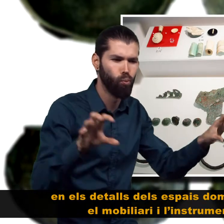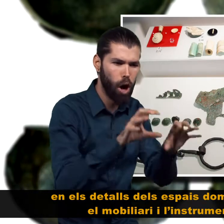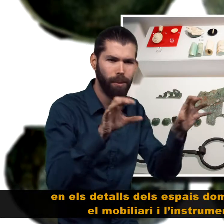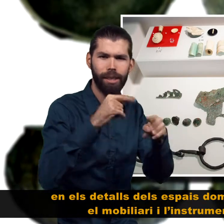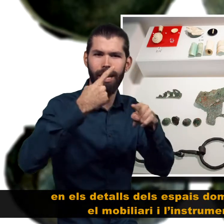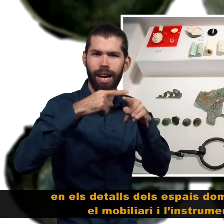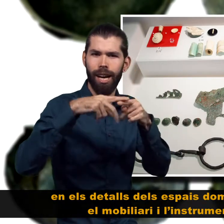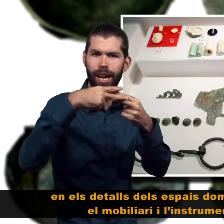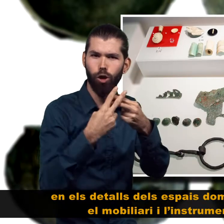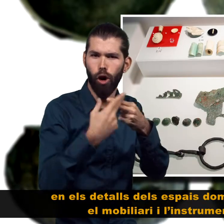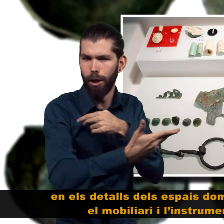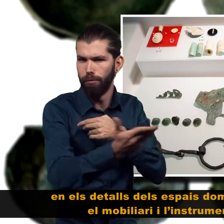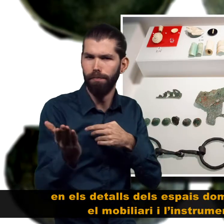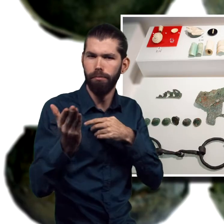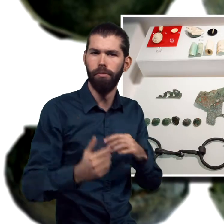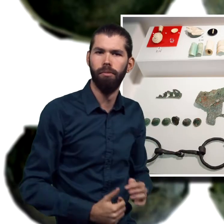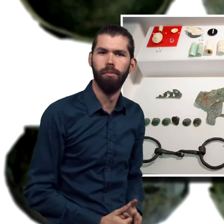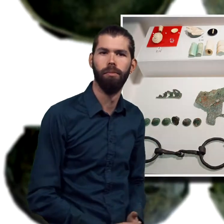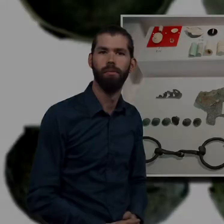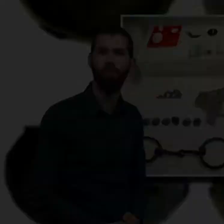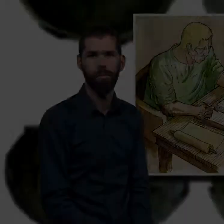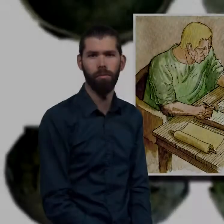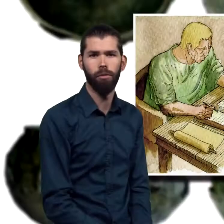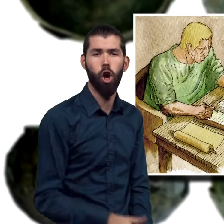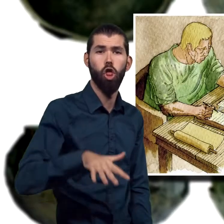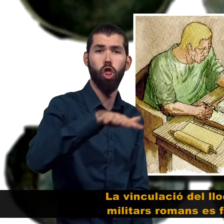mobiliari i l'instrumental utilitzat.